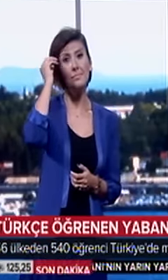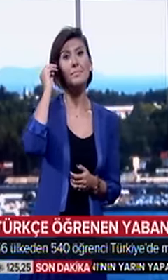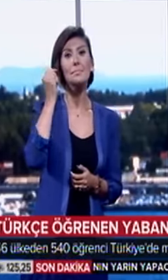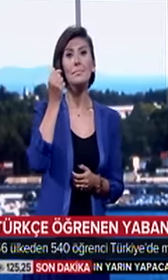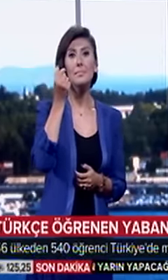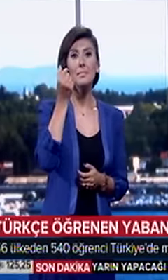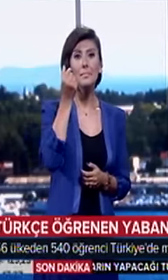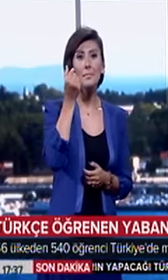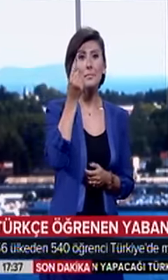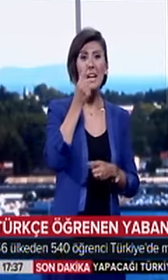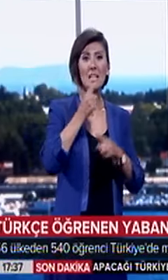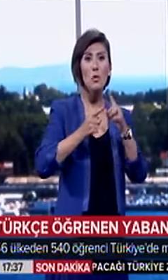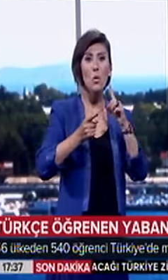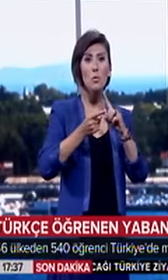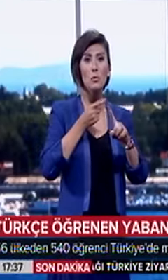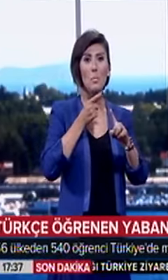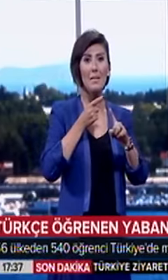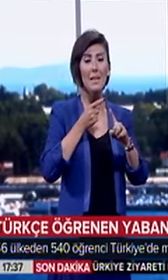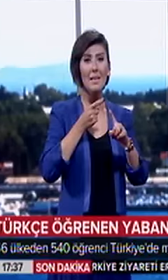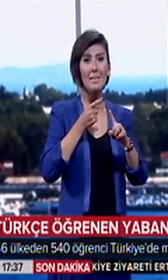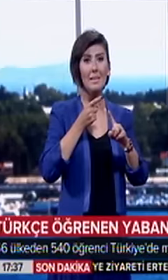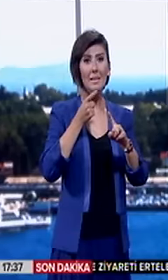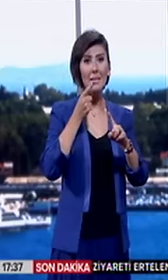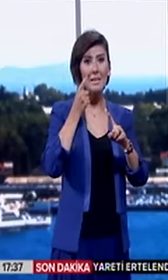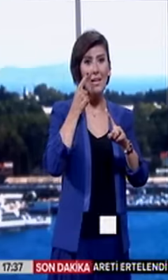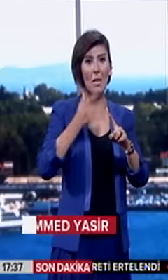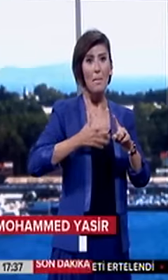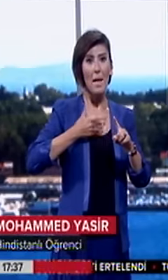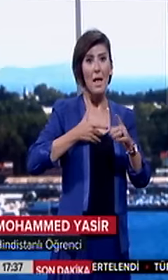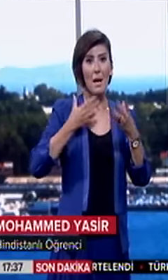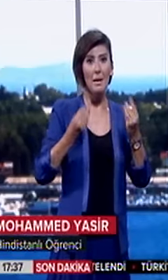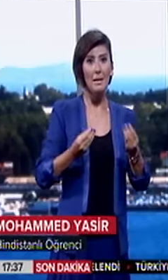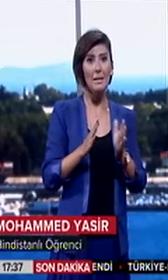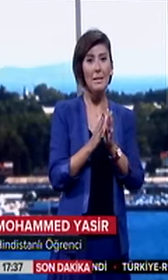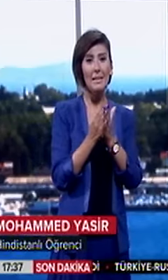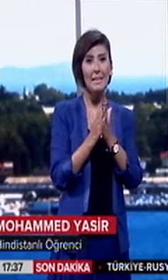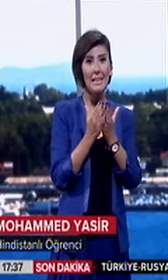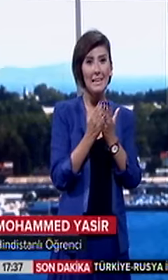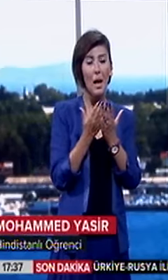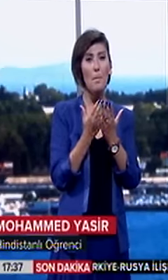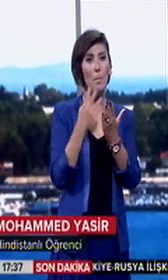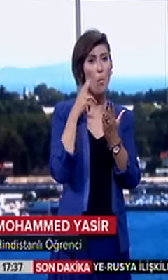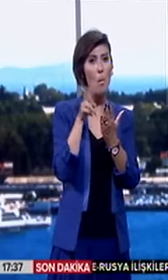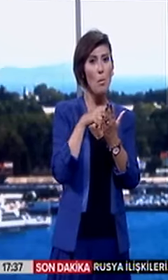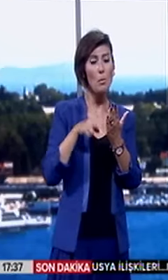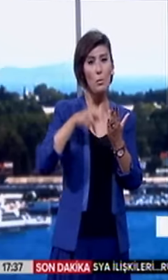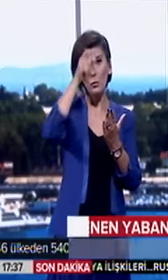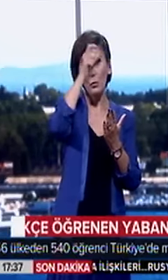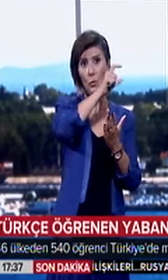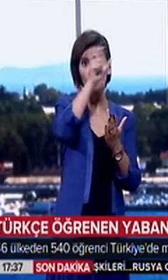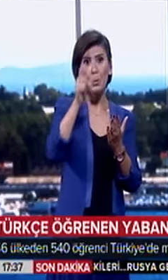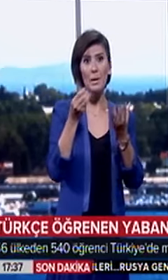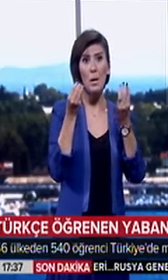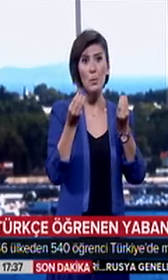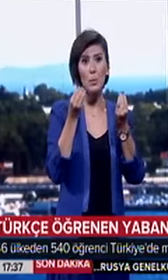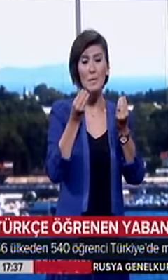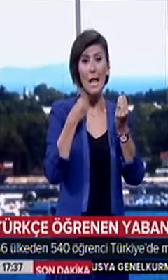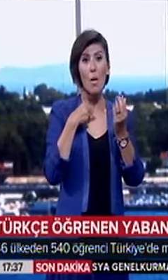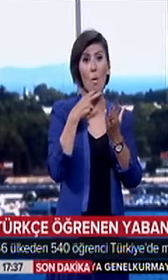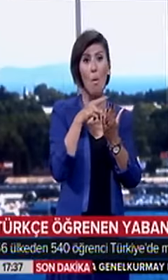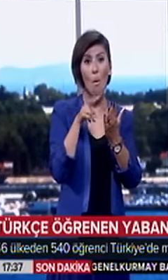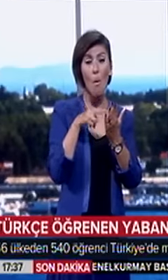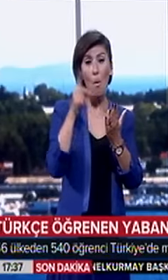Biraz Osmanlı devrinde merak ettim. Bir de kitapta veya İzmir'de. Türkiye güzel olduğunu okudum. İran'dan. O